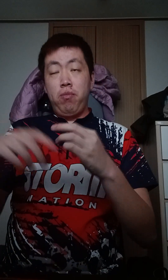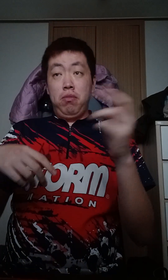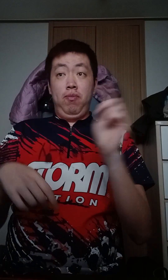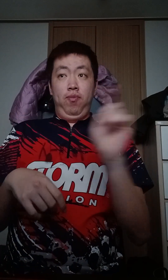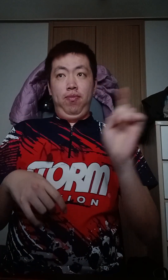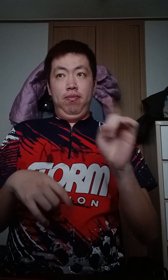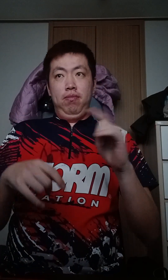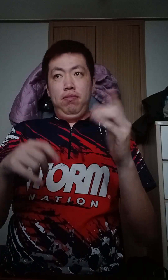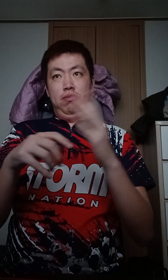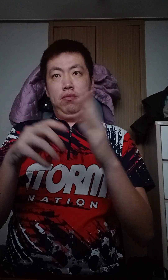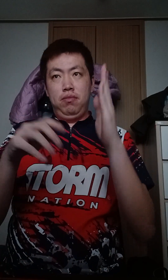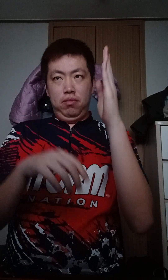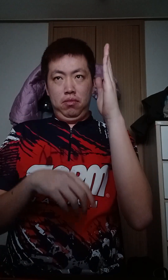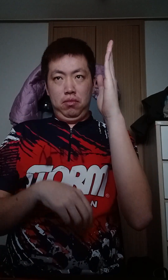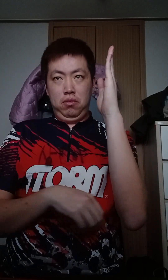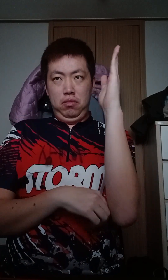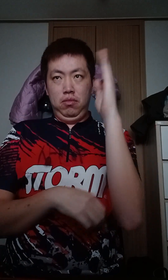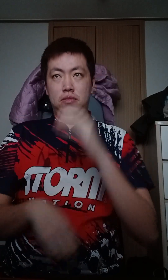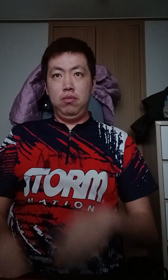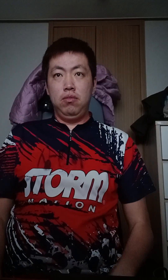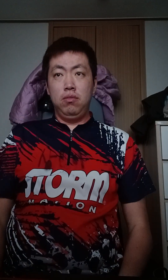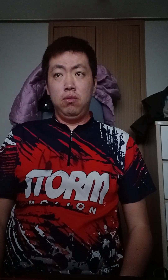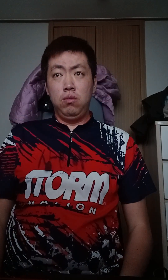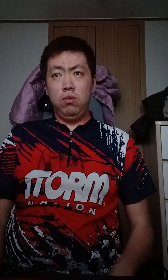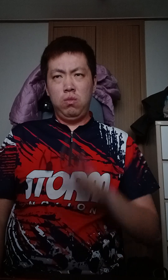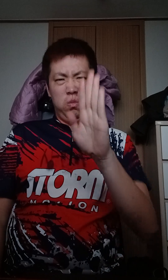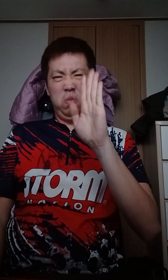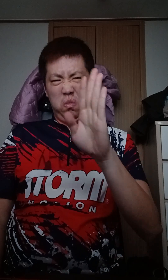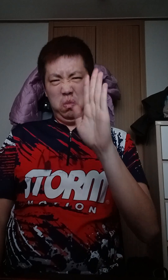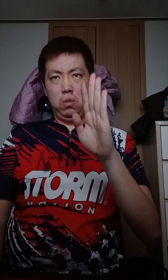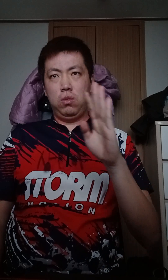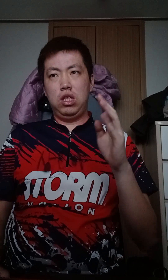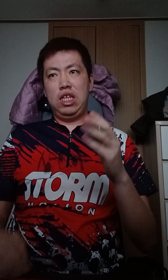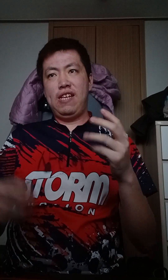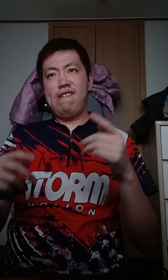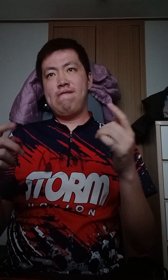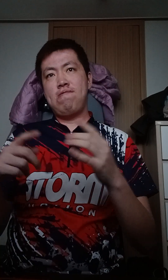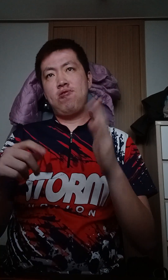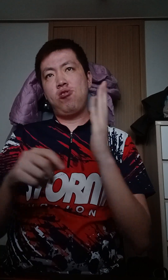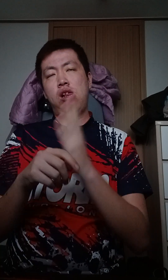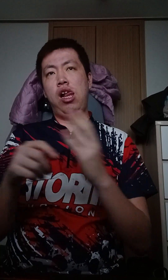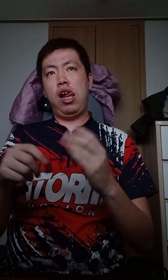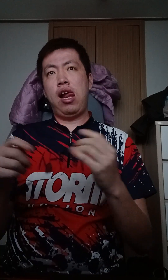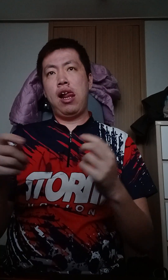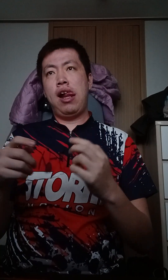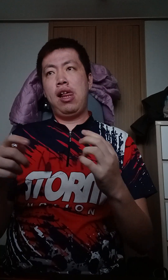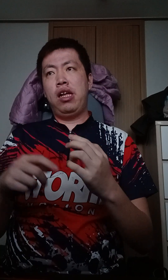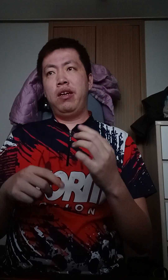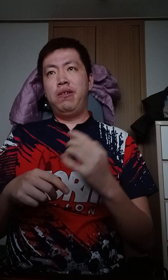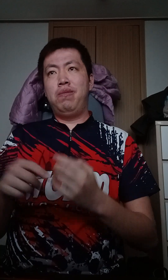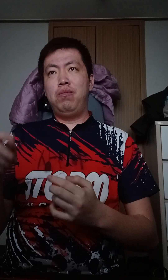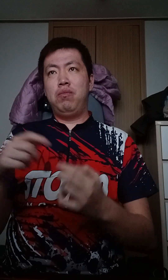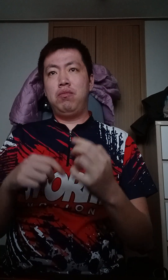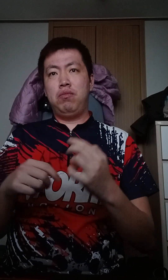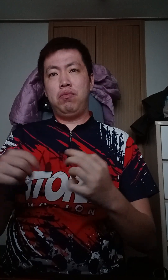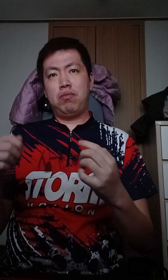SUV가 갑자기 멈춰섭니다. 경적을 울려보지만 SUV는 꼼짝하지 않고 SUV와 충격을